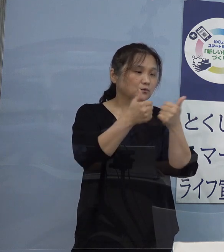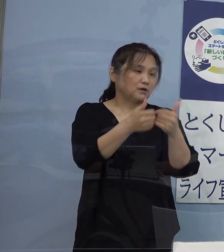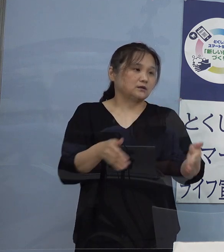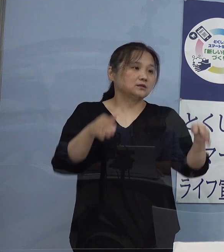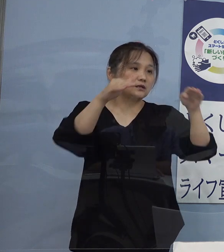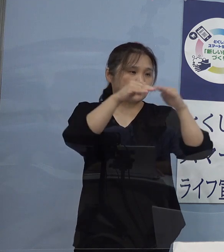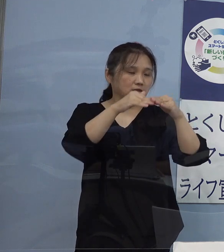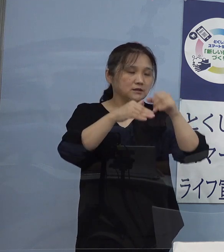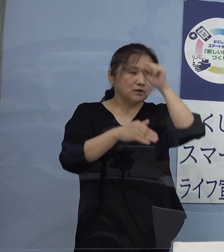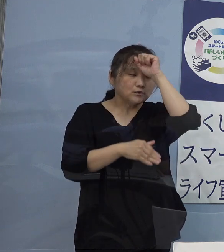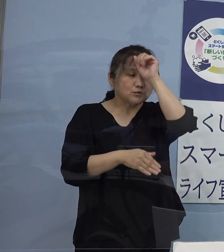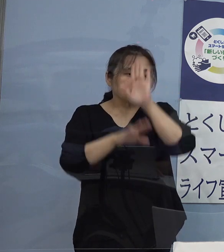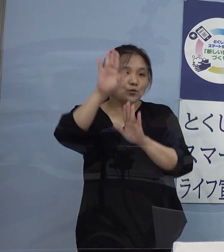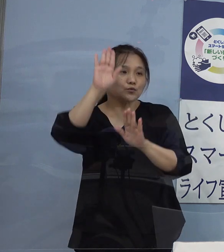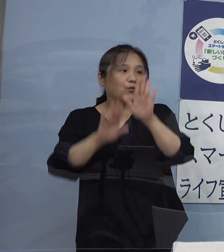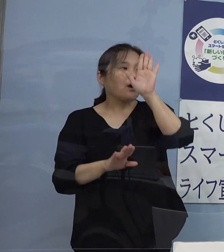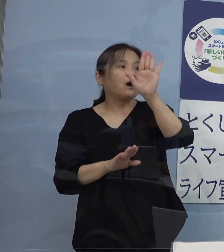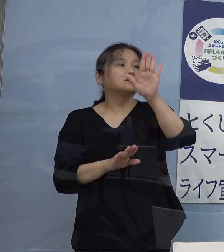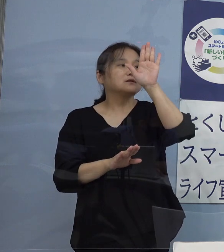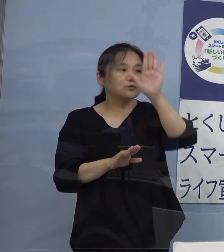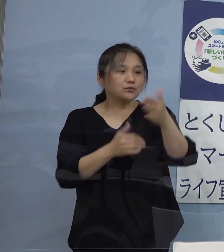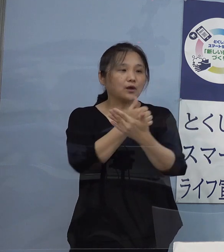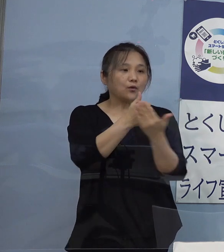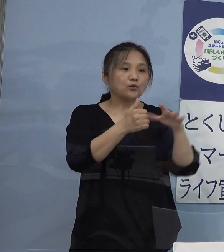保健所の方にも相談があった、